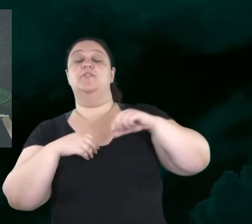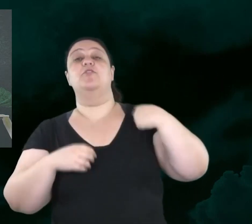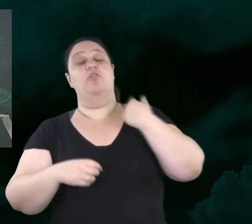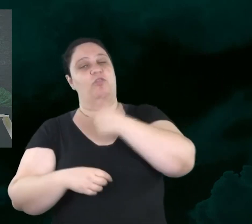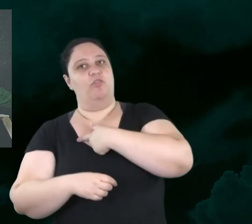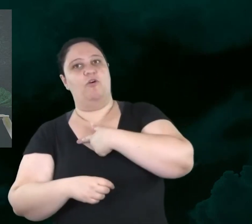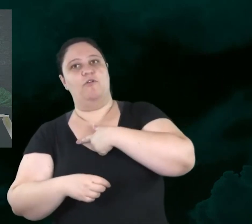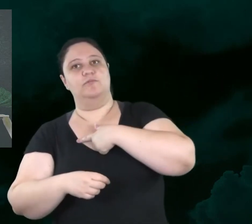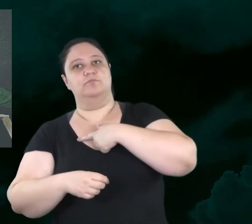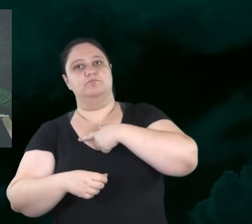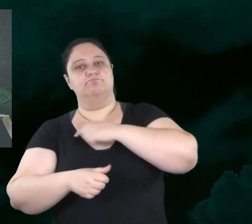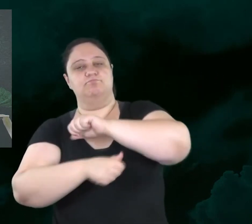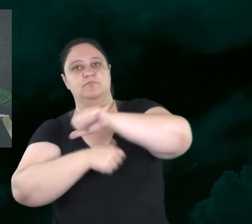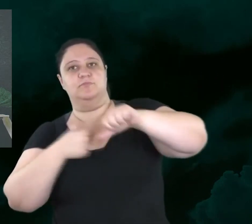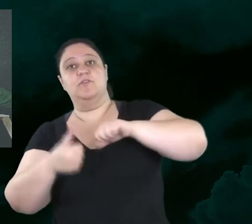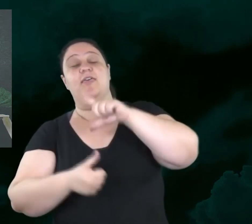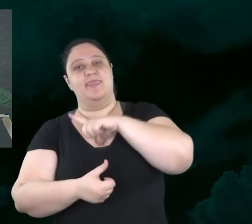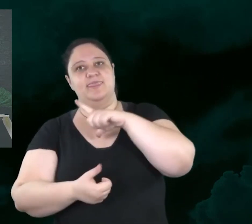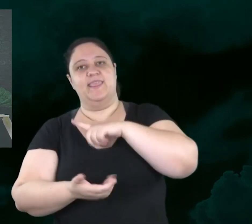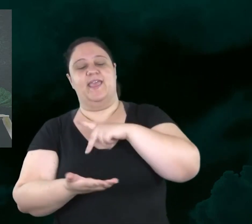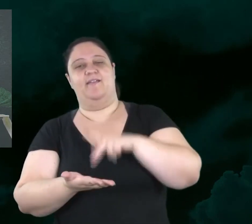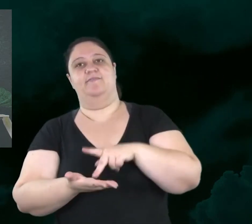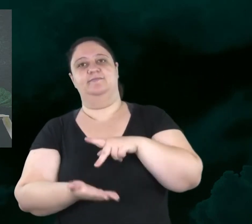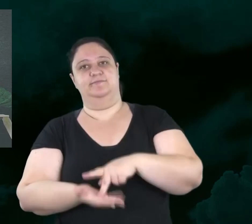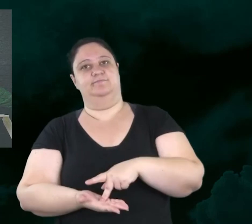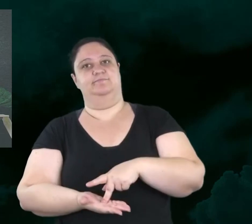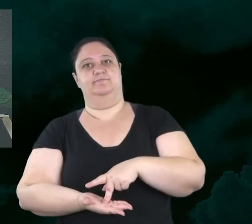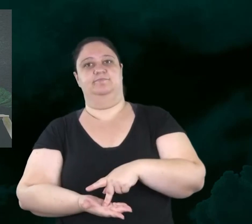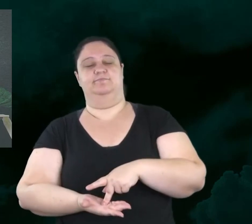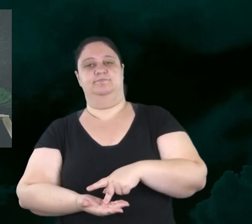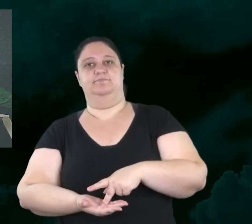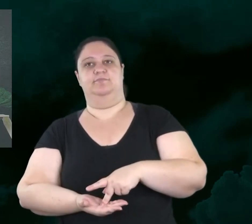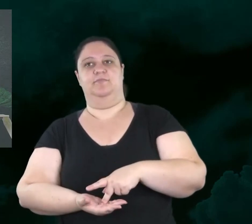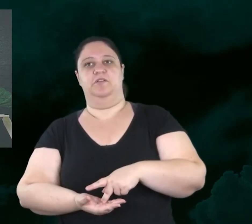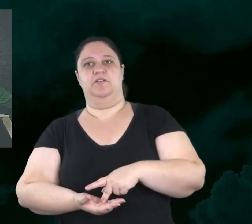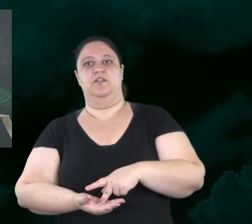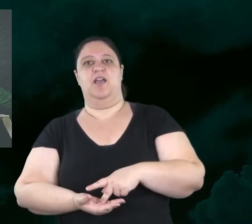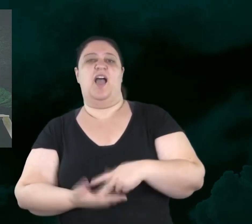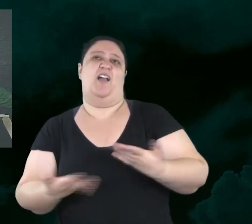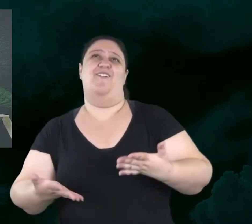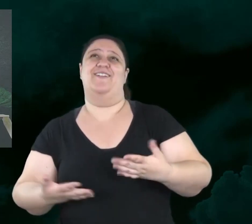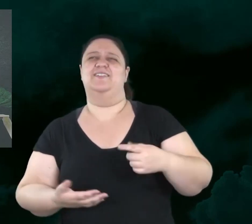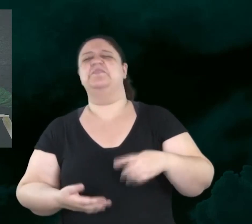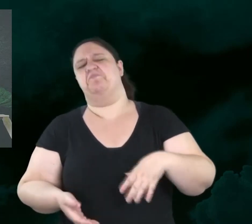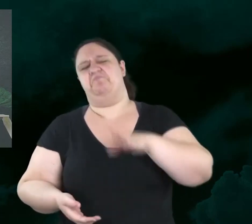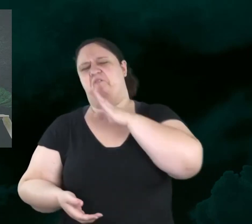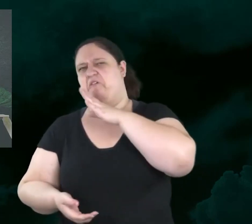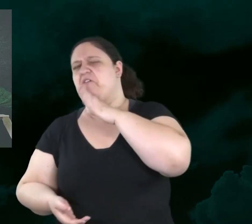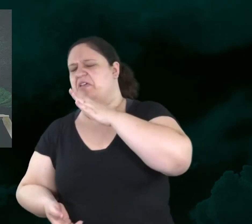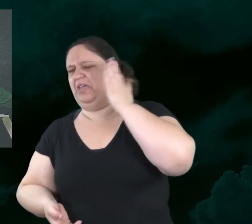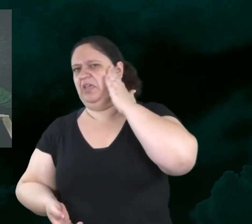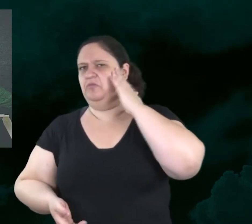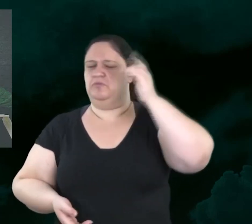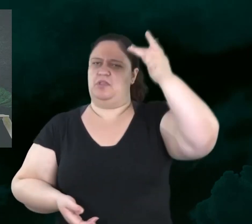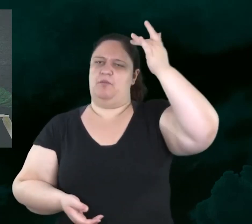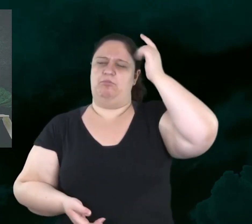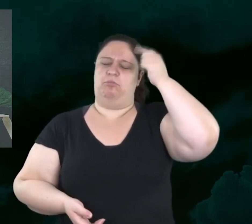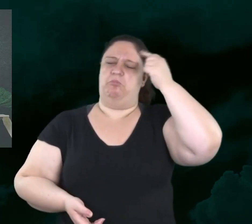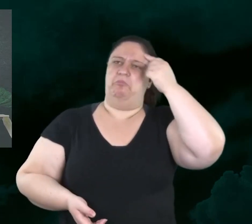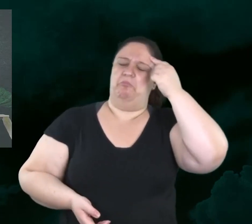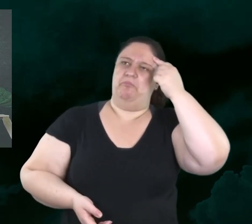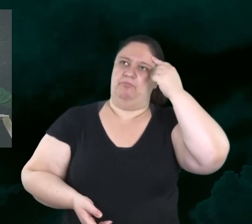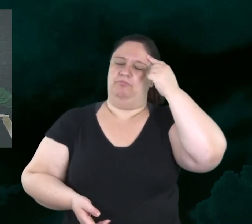realidade dessa graça. Não adianta você ter essa graça na sua mente como doutrina, essa graça precisa se tornar a